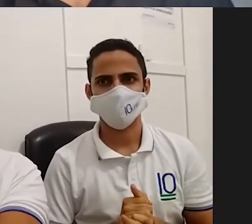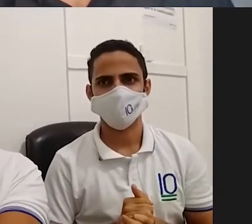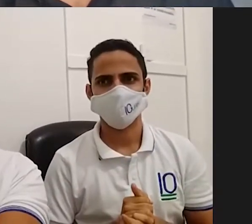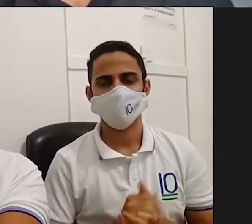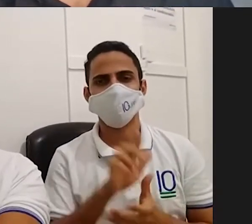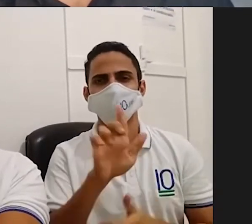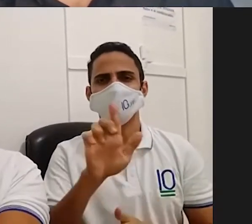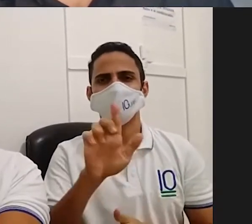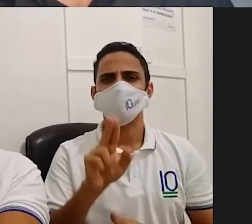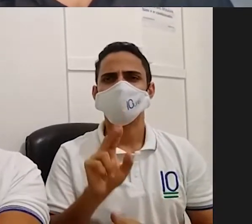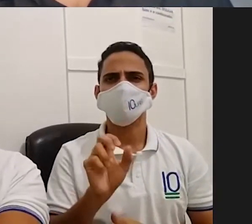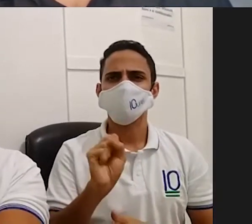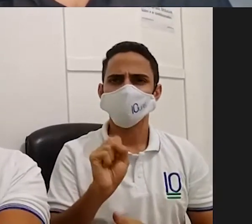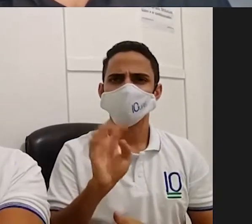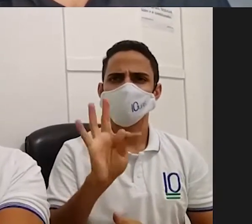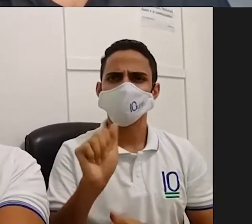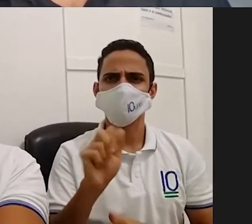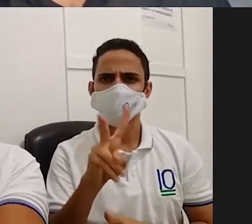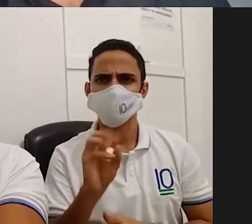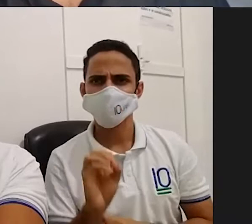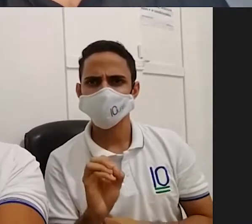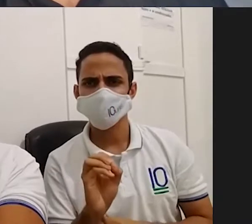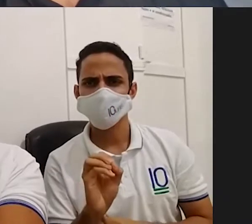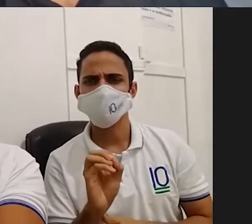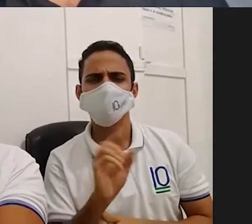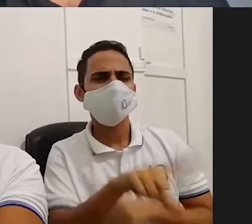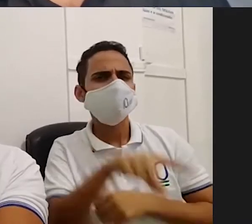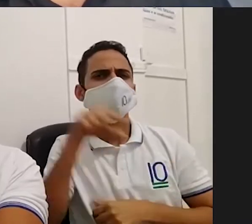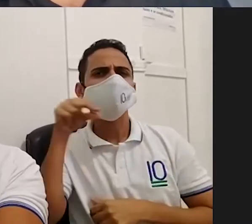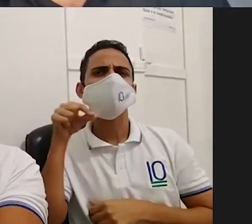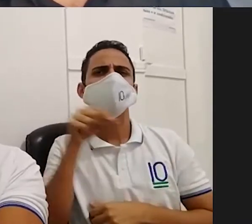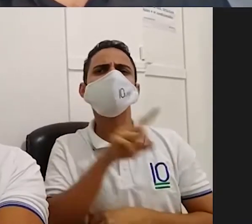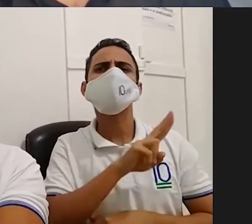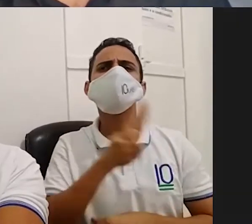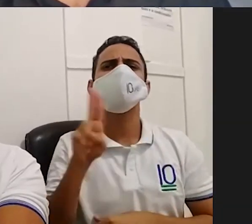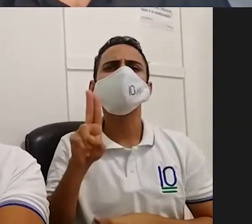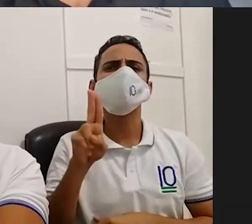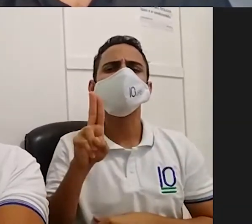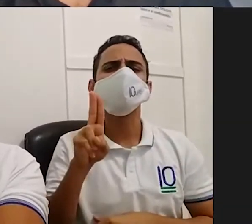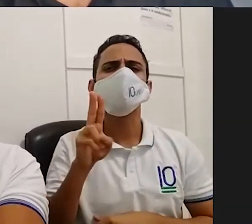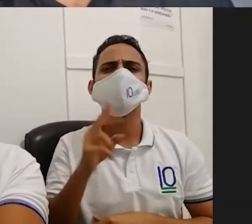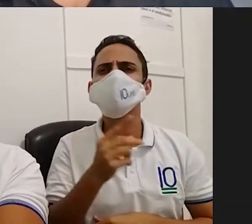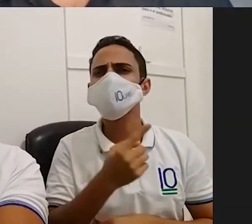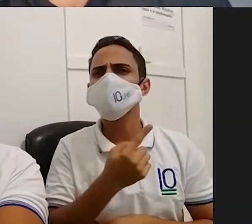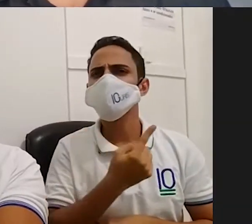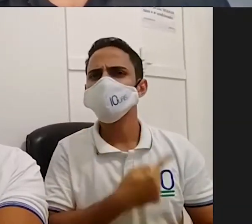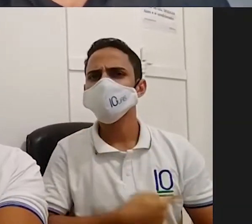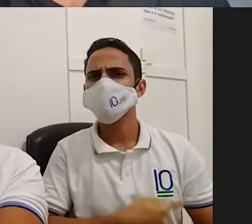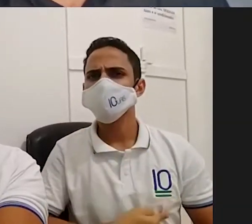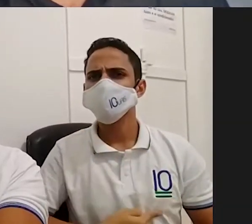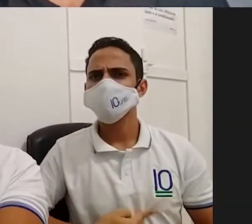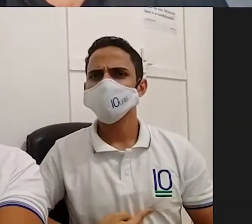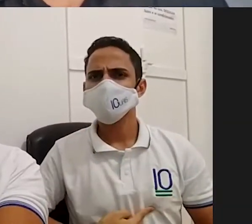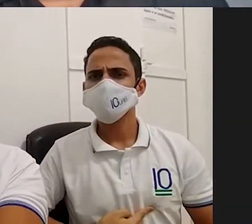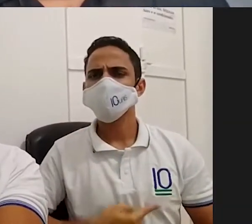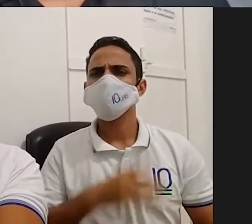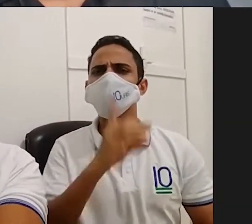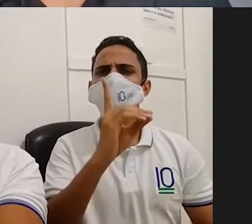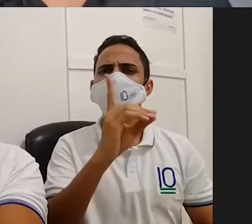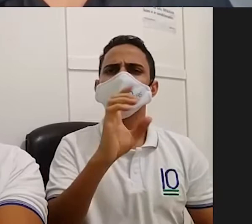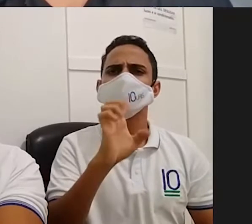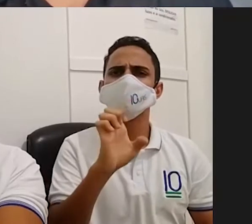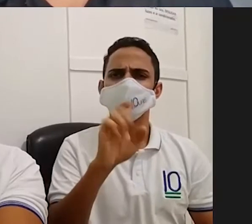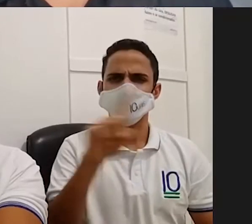né? Quando vocês escolheram esse nome 10 iguais, há características diferentes de cada um dos 10? Claro que ninguém é igual a